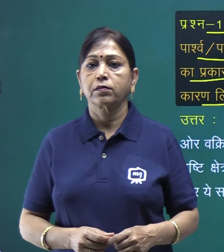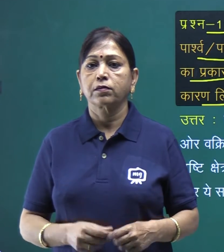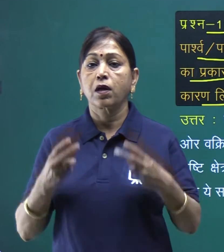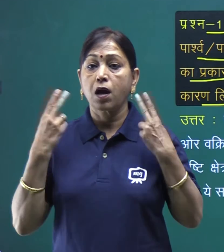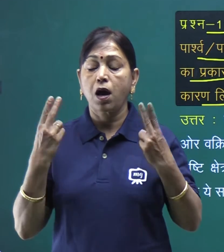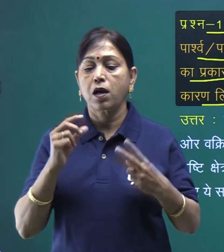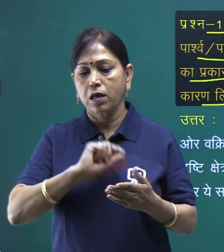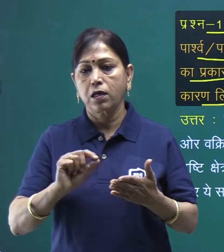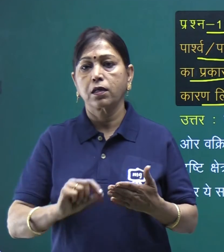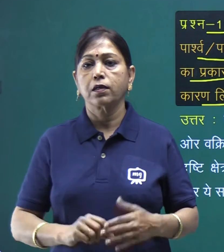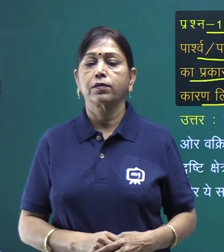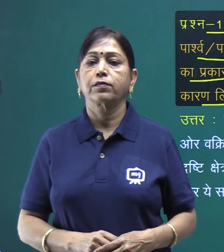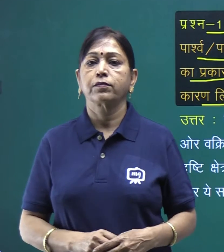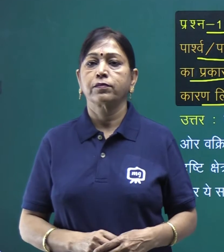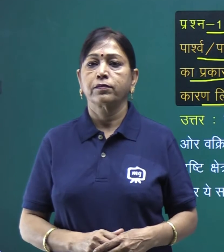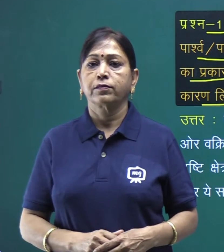कारण लिखिए।